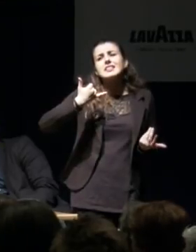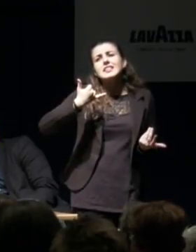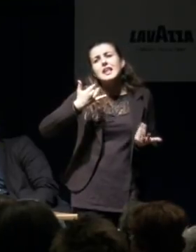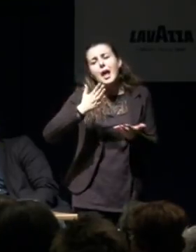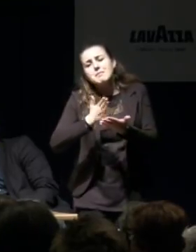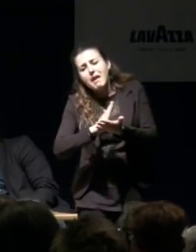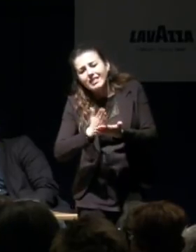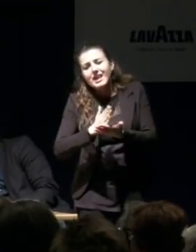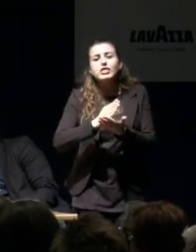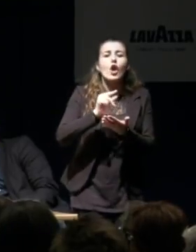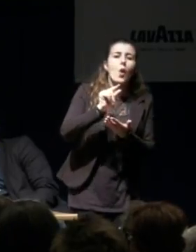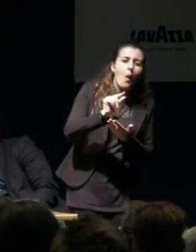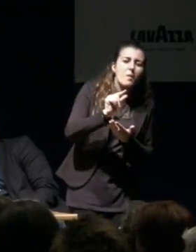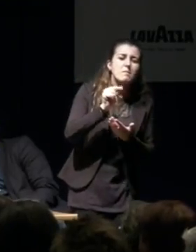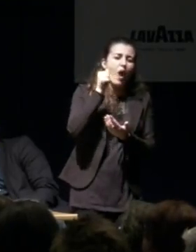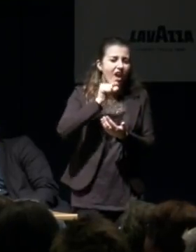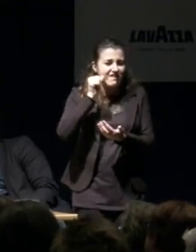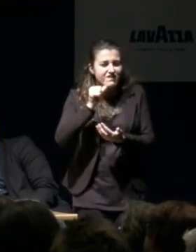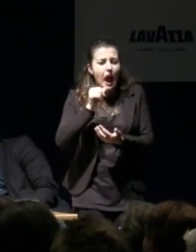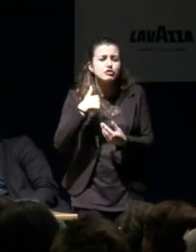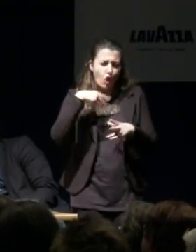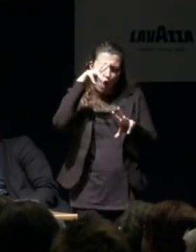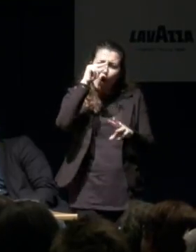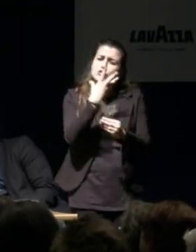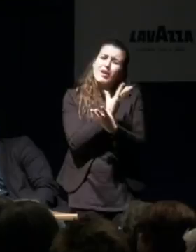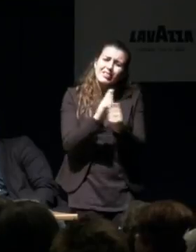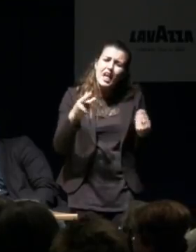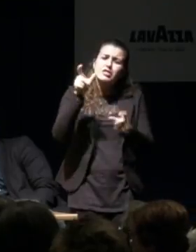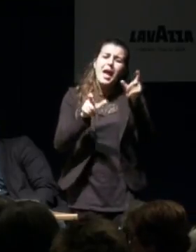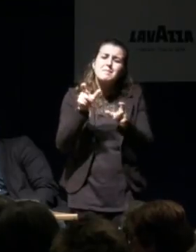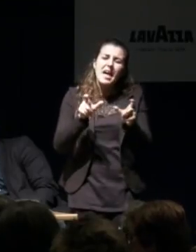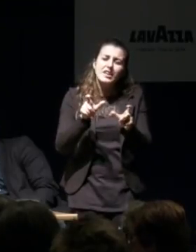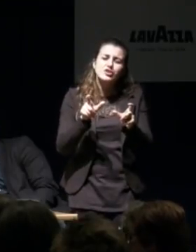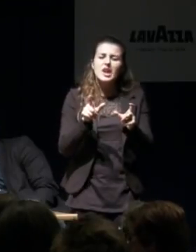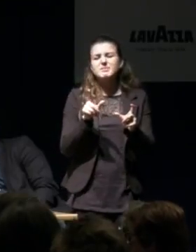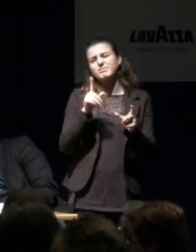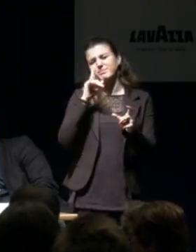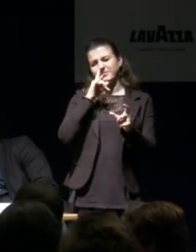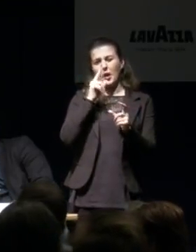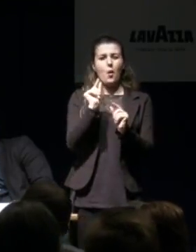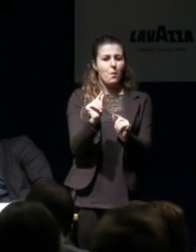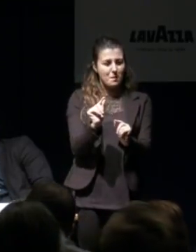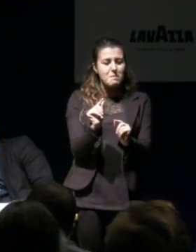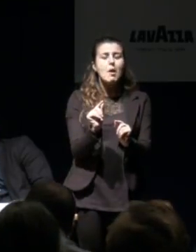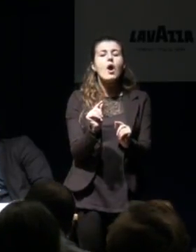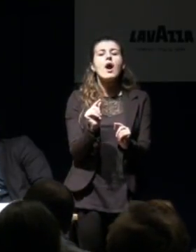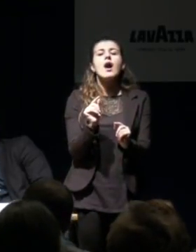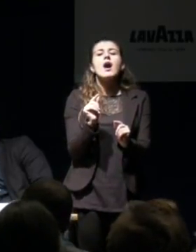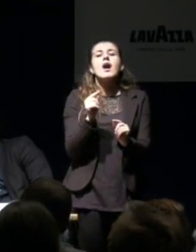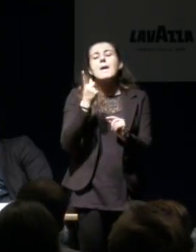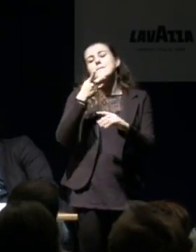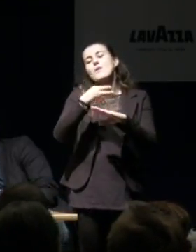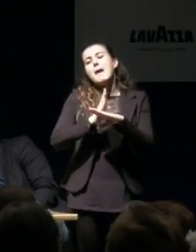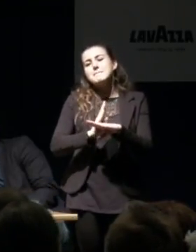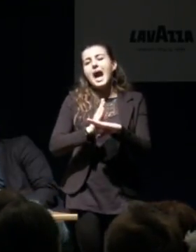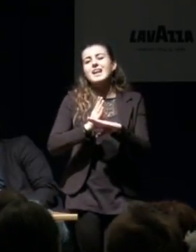mediatori però un po opportunistici o con il suo molte persone di parte ecco molto di parte che lo si intuiva